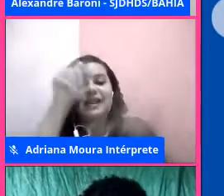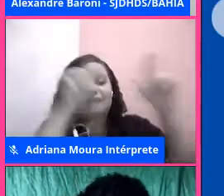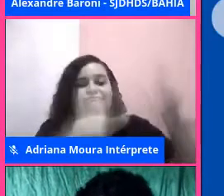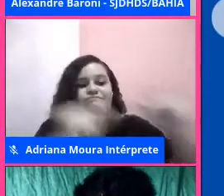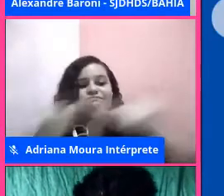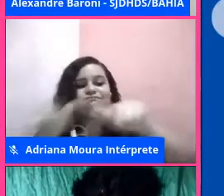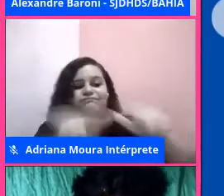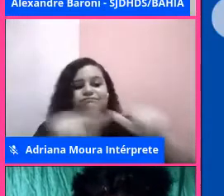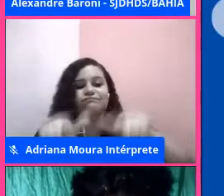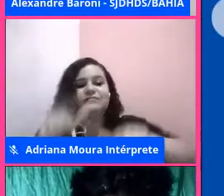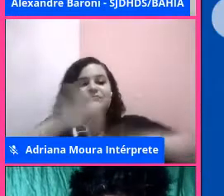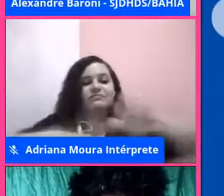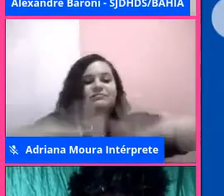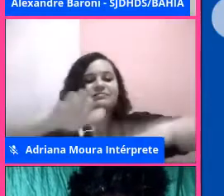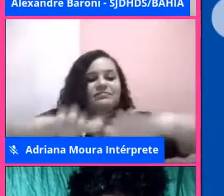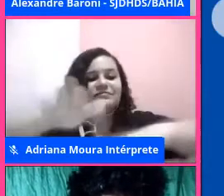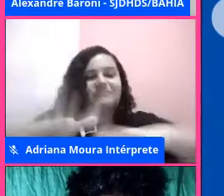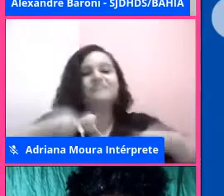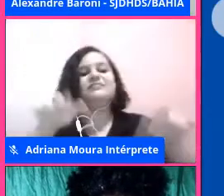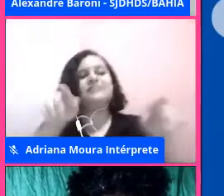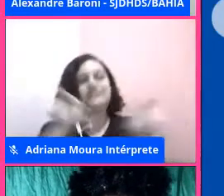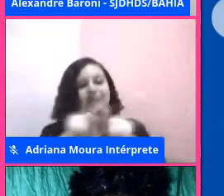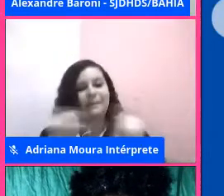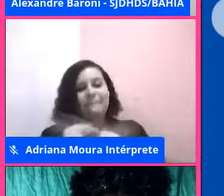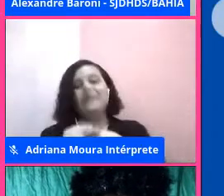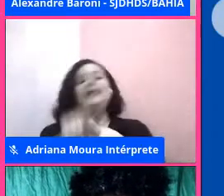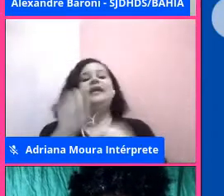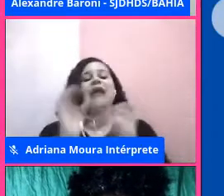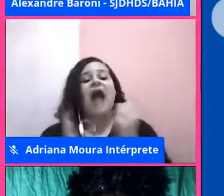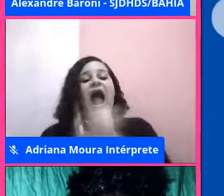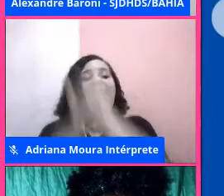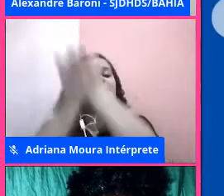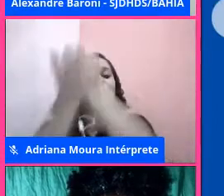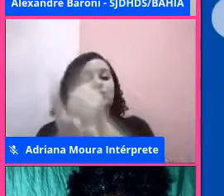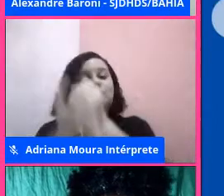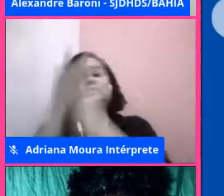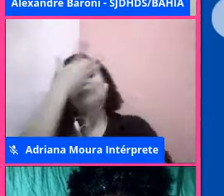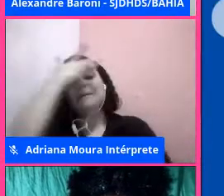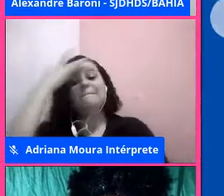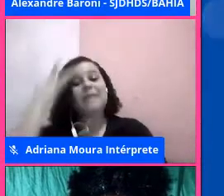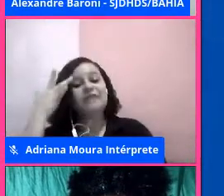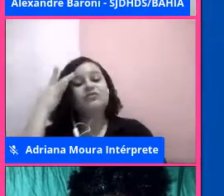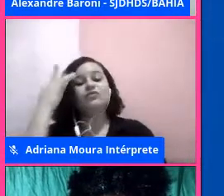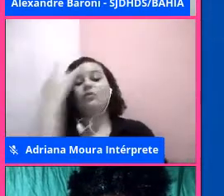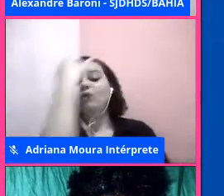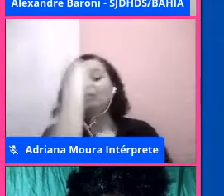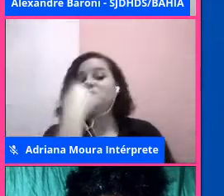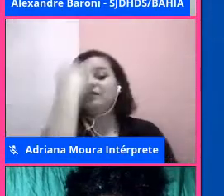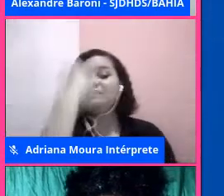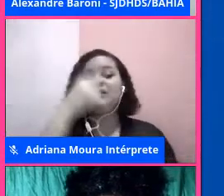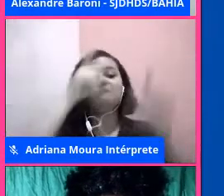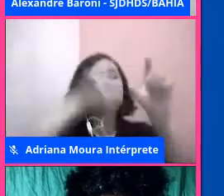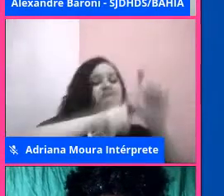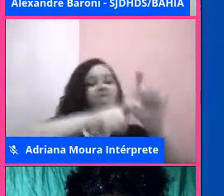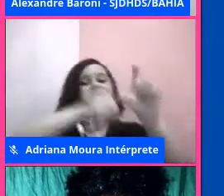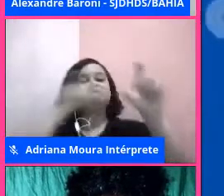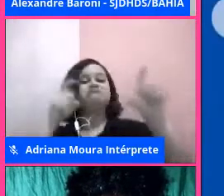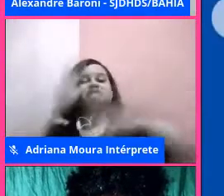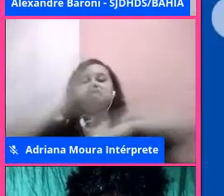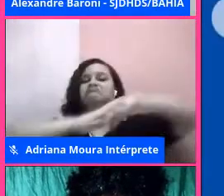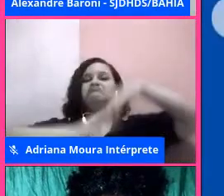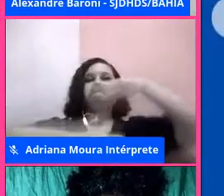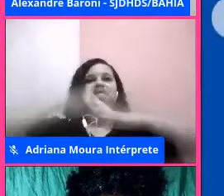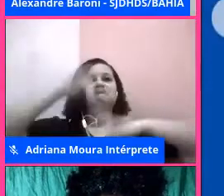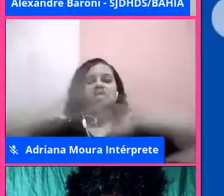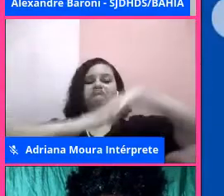Step, que ele ajuda na locomoção, na autonomia das pessoas cegas, pois